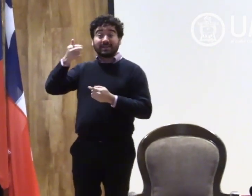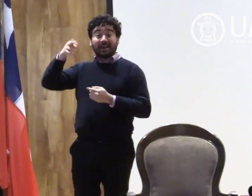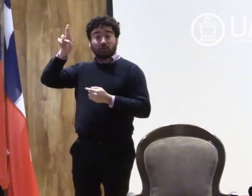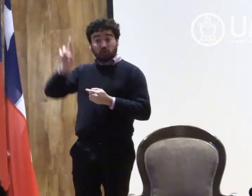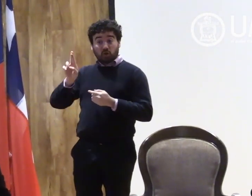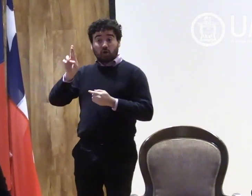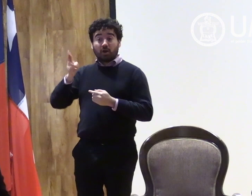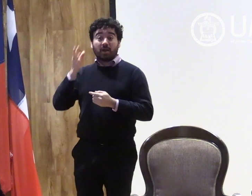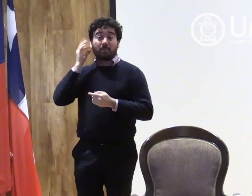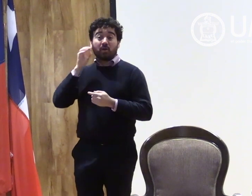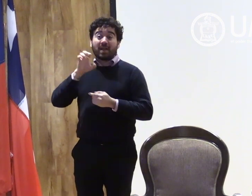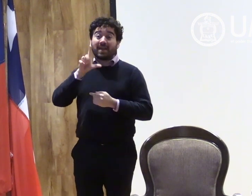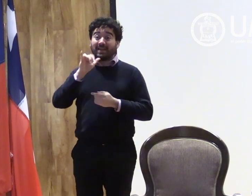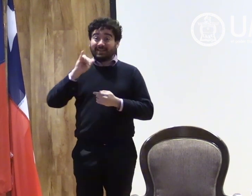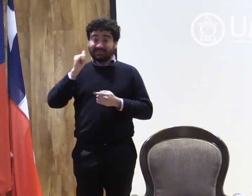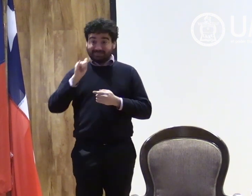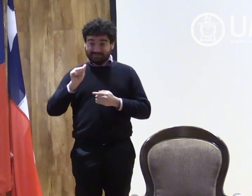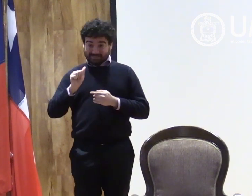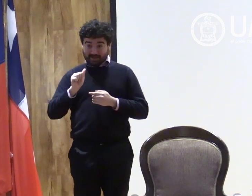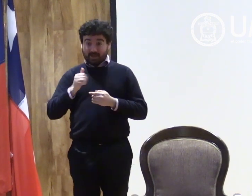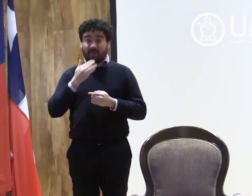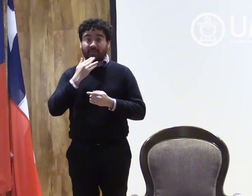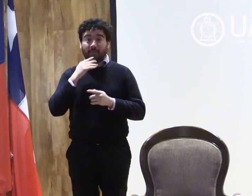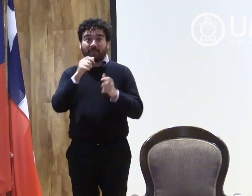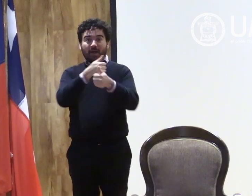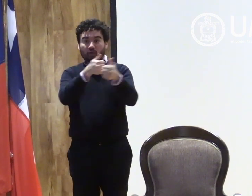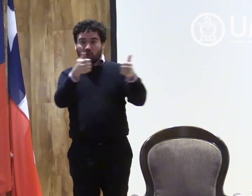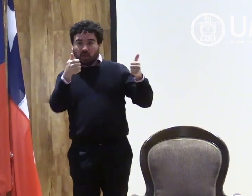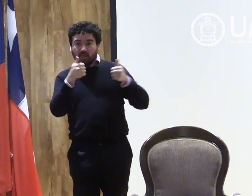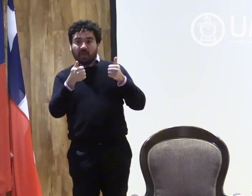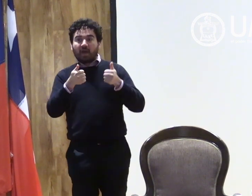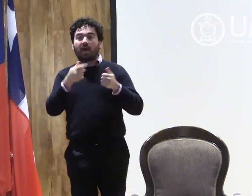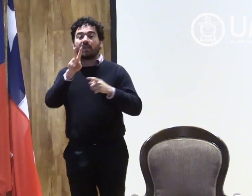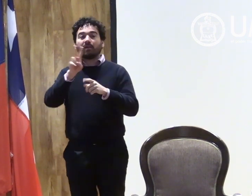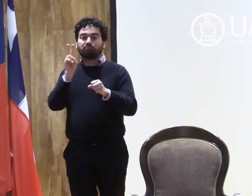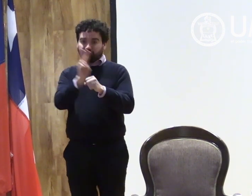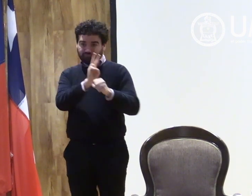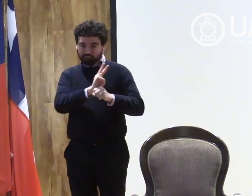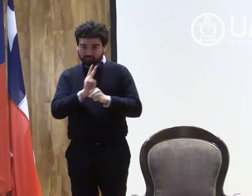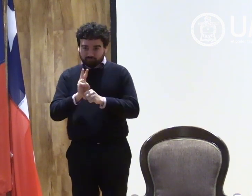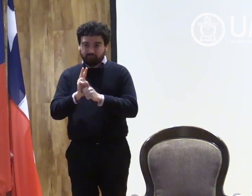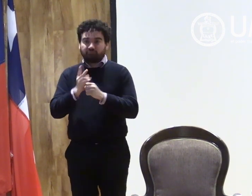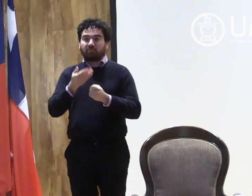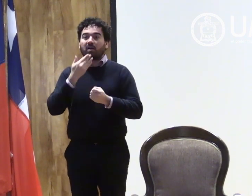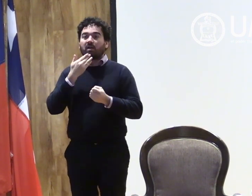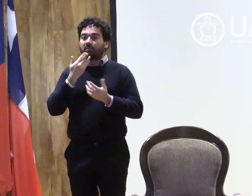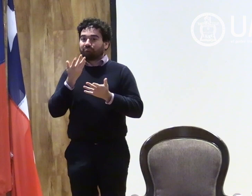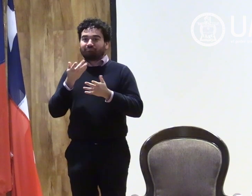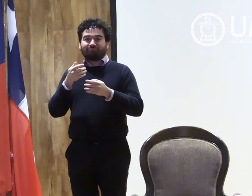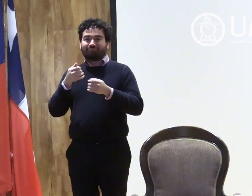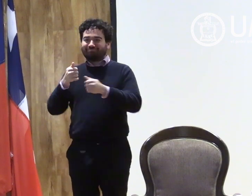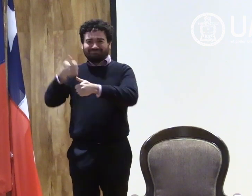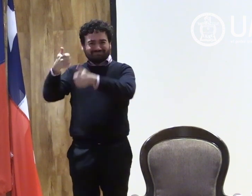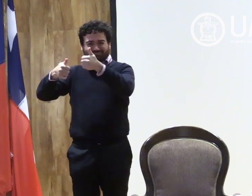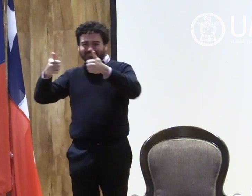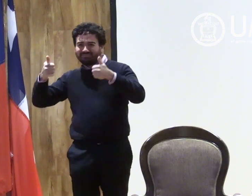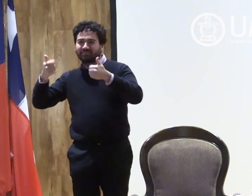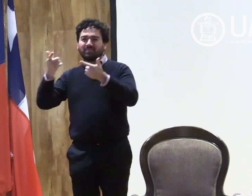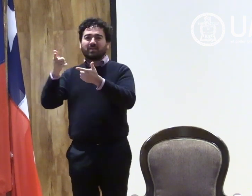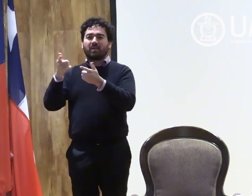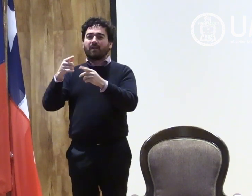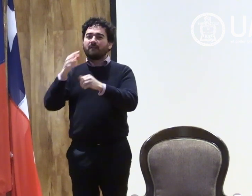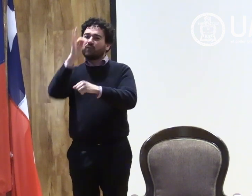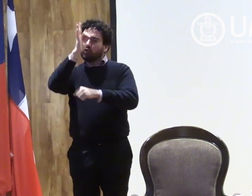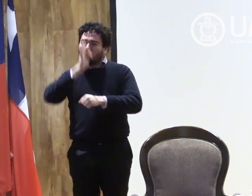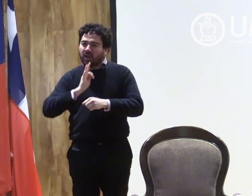señora Alicia Cortés, a las autoridades, a los docentes, a los académicos, a los funcionarios, a todas